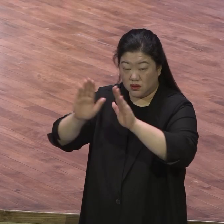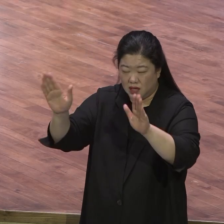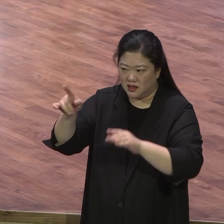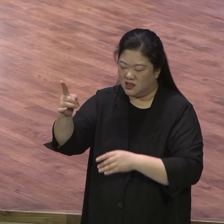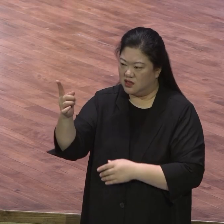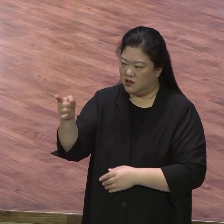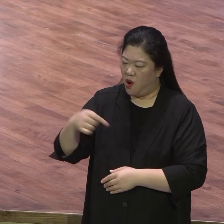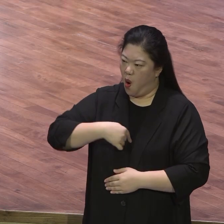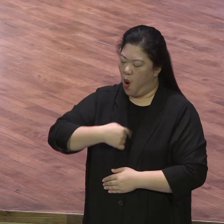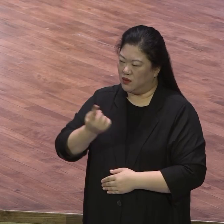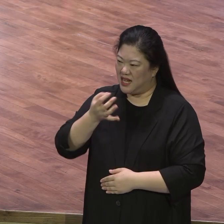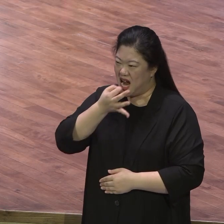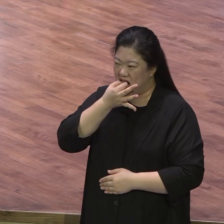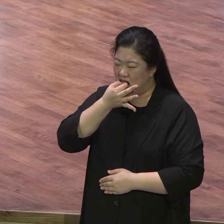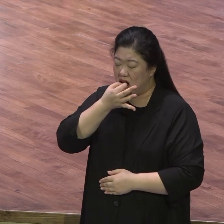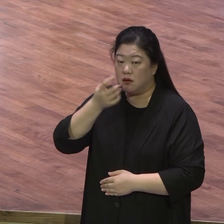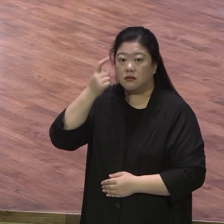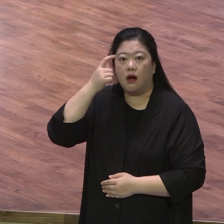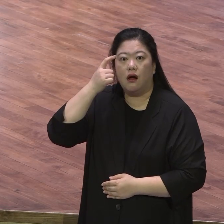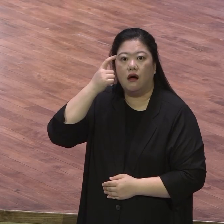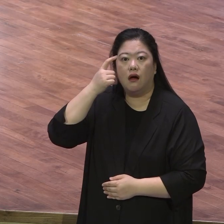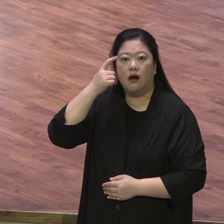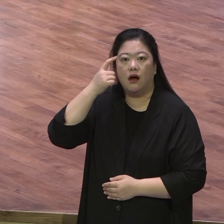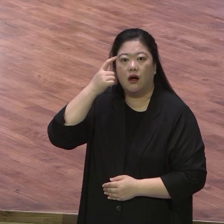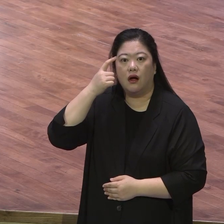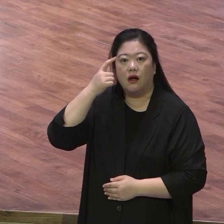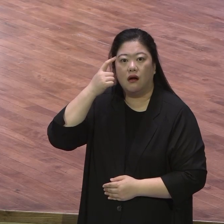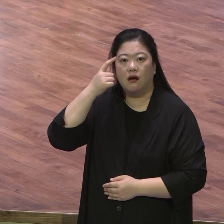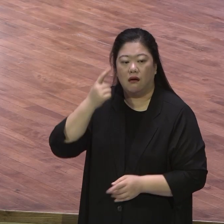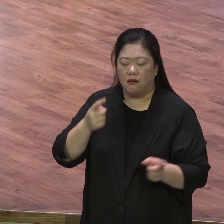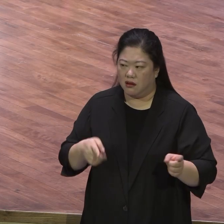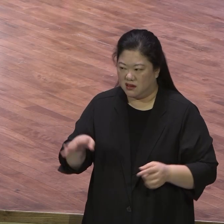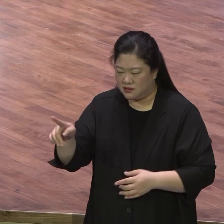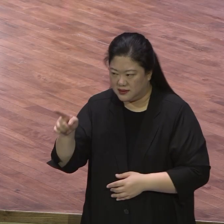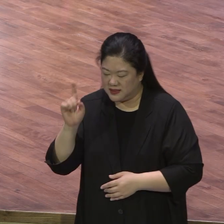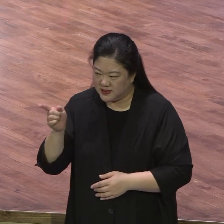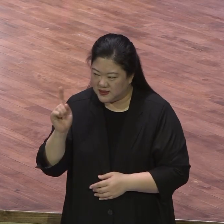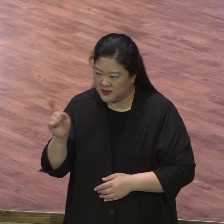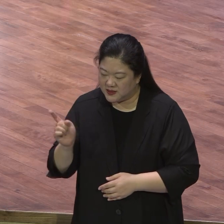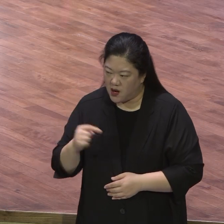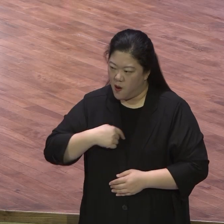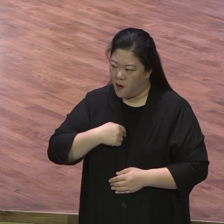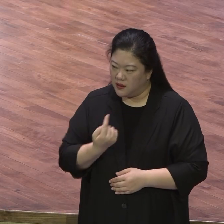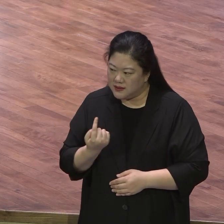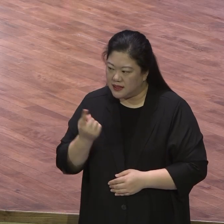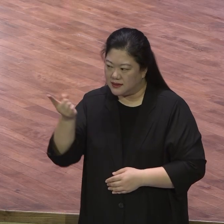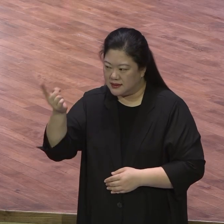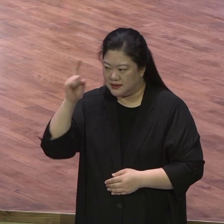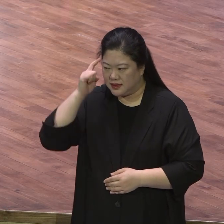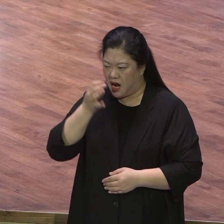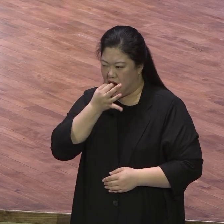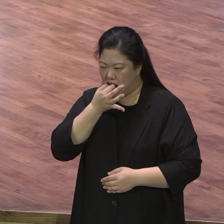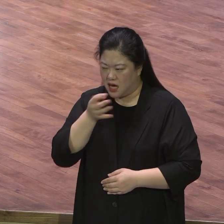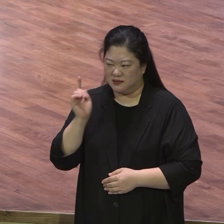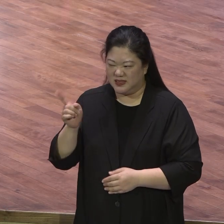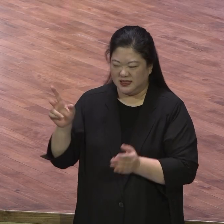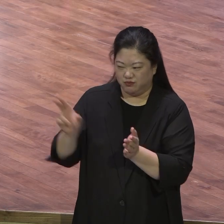계속 생각이 뭐냐 완전 인본주의입니다 세상 상식 세상 기준이